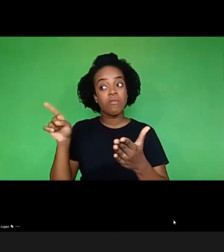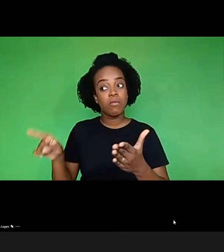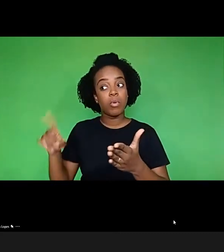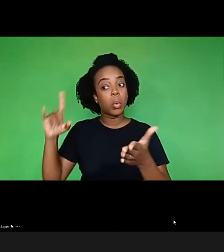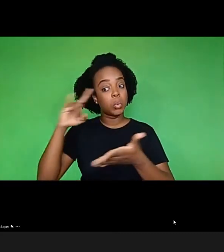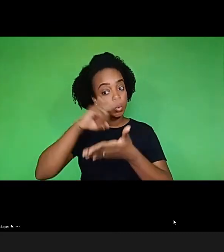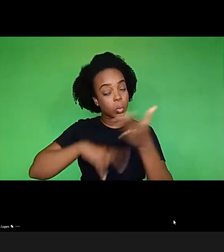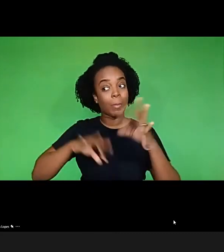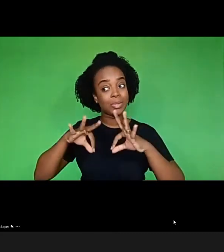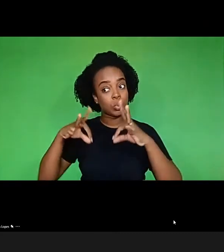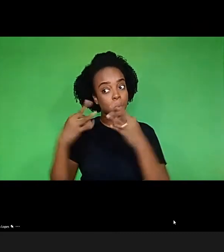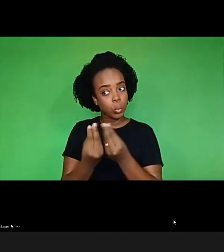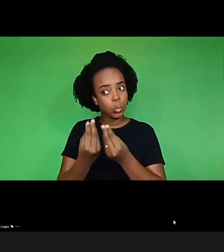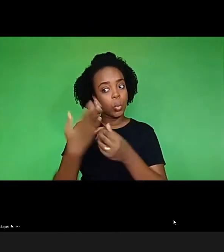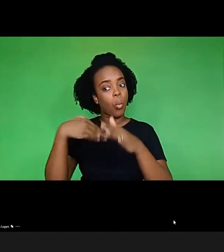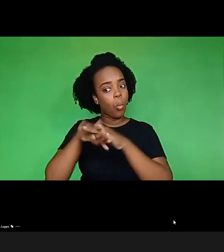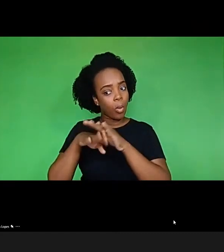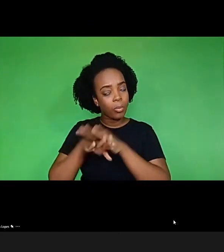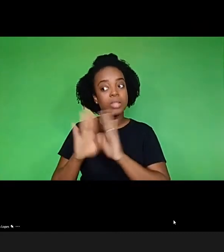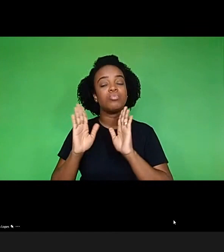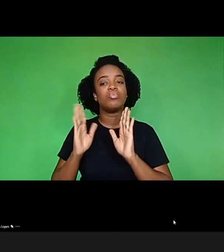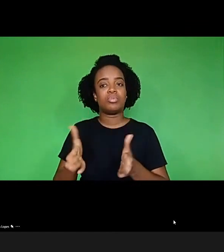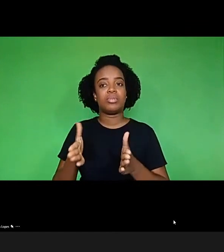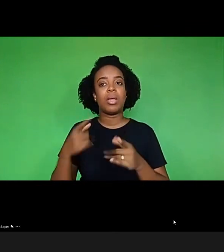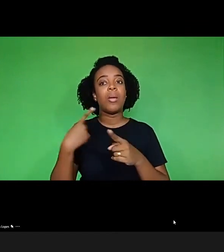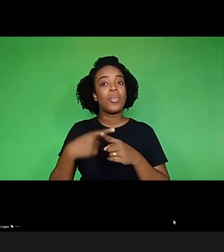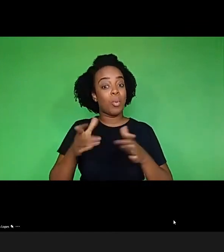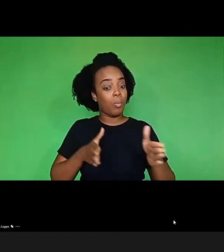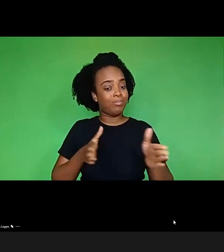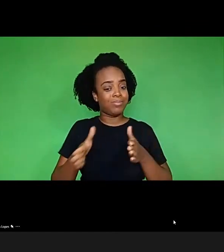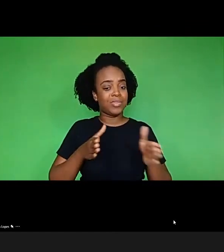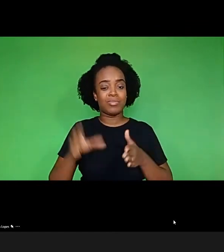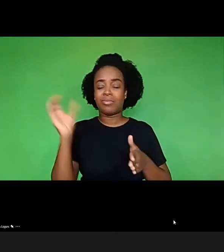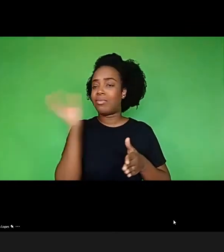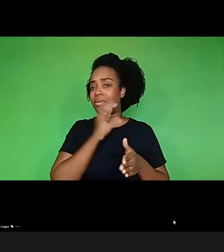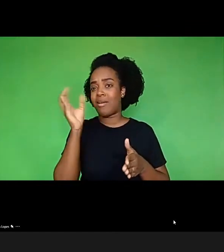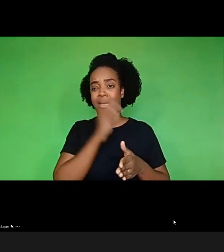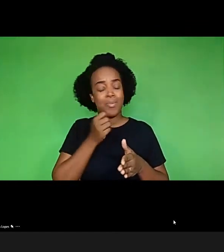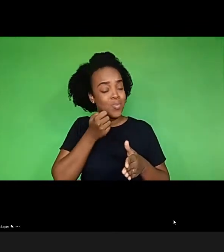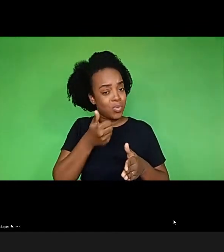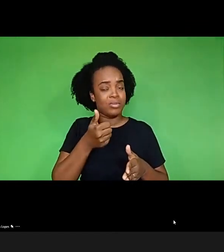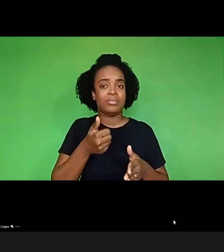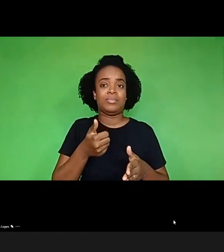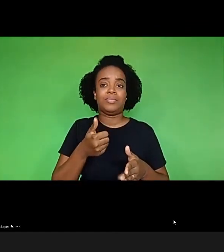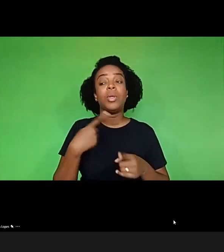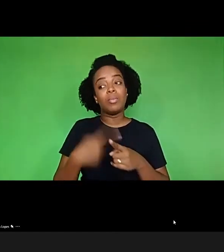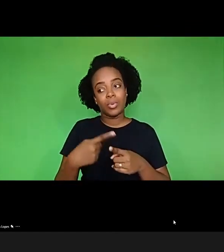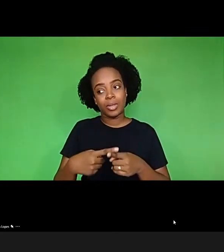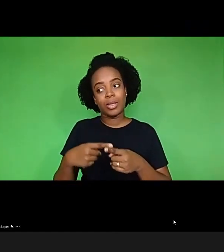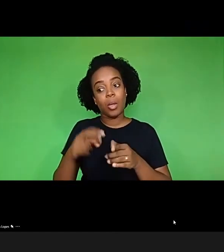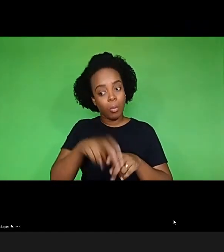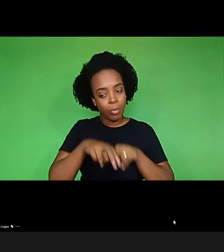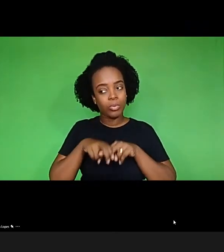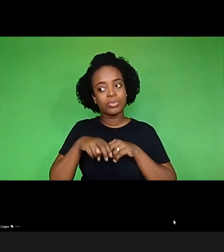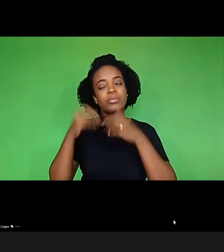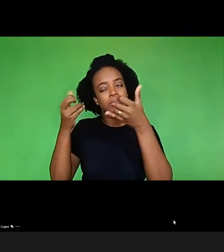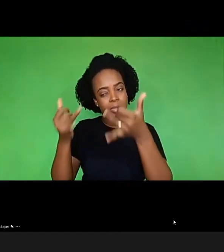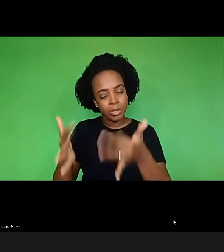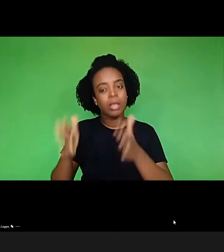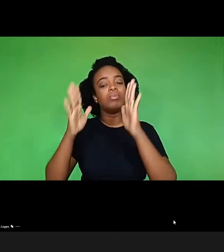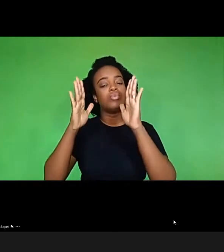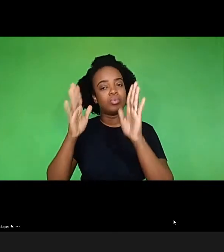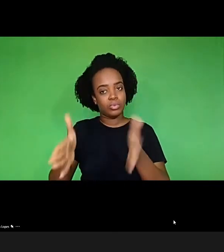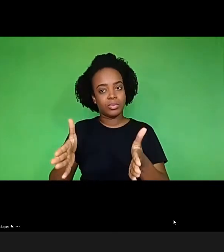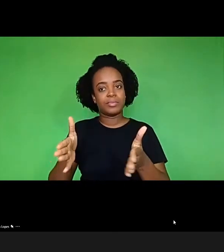documentação em mão, porque ele vai ser bem rápido e bem curto, tá ok? Por conta de todas essas questões que eu expliquei